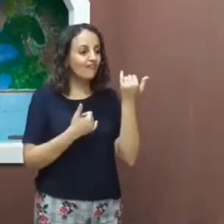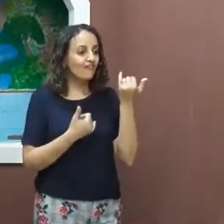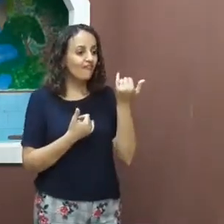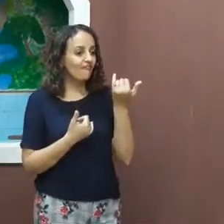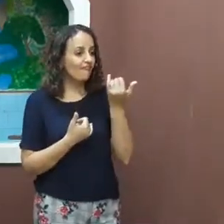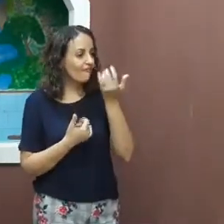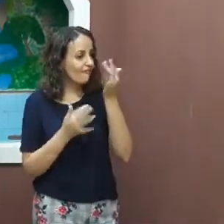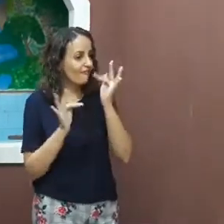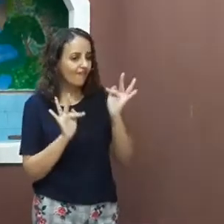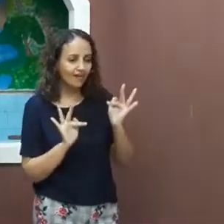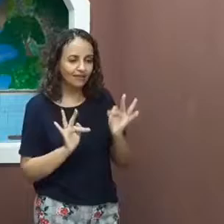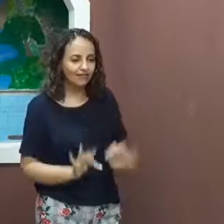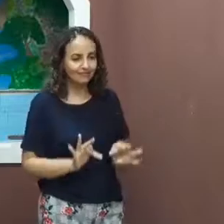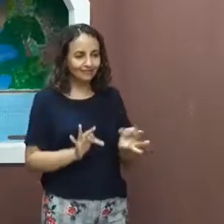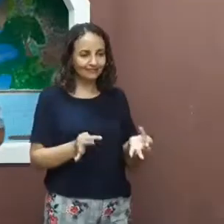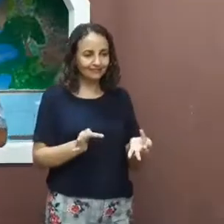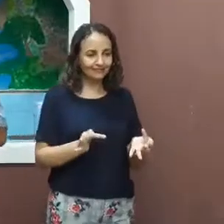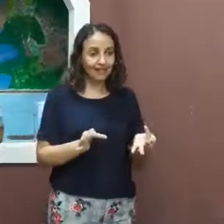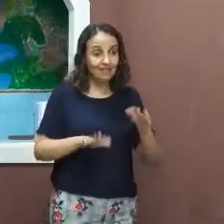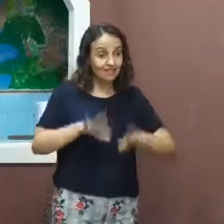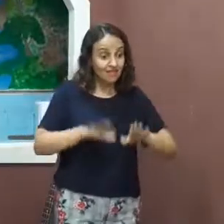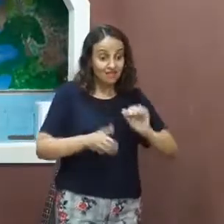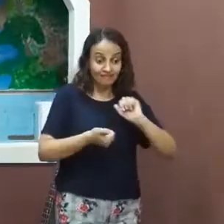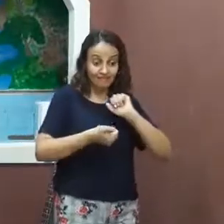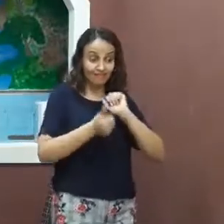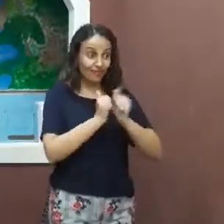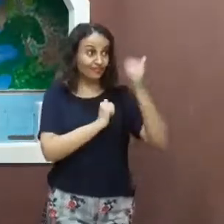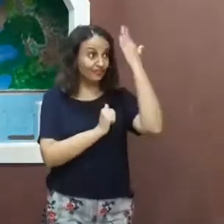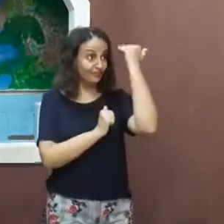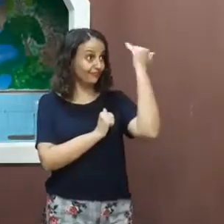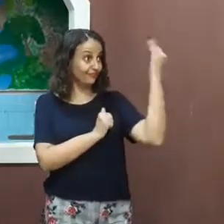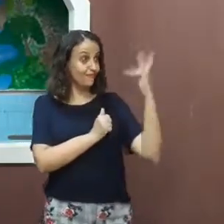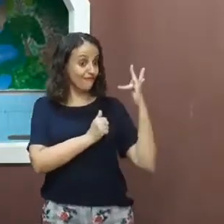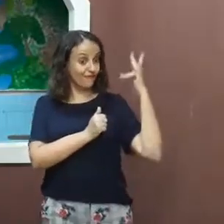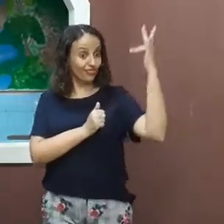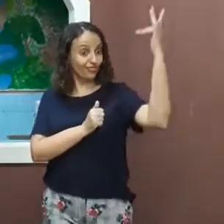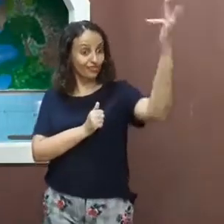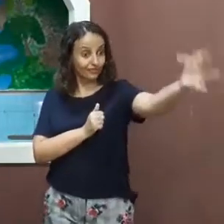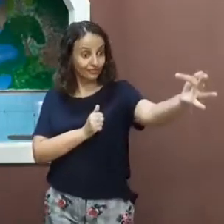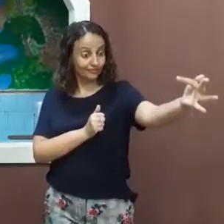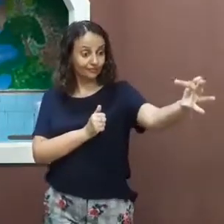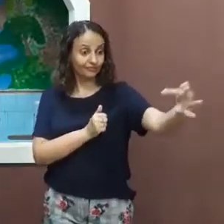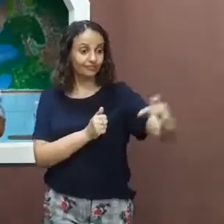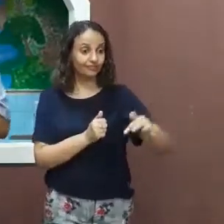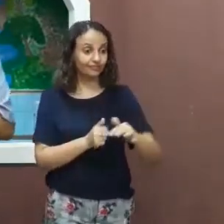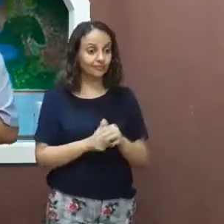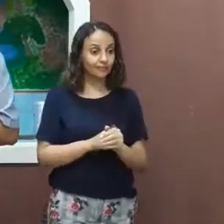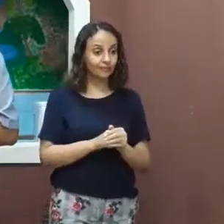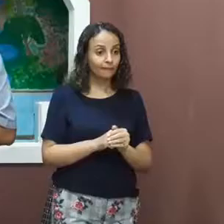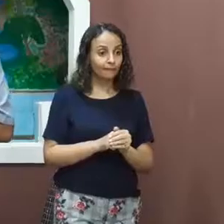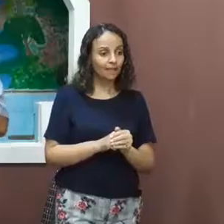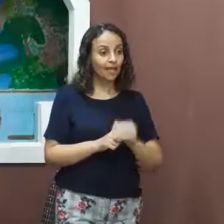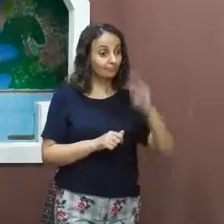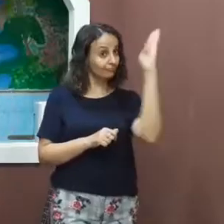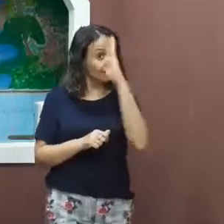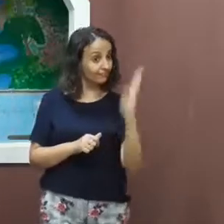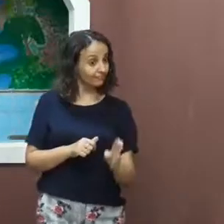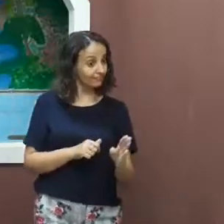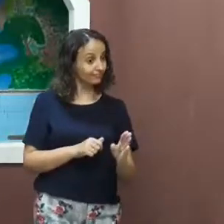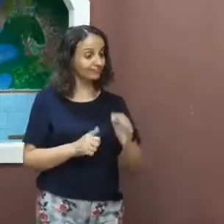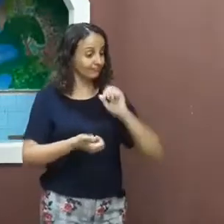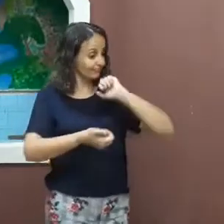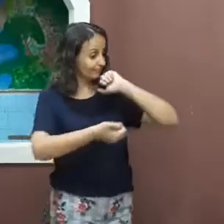Talvez dali seria pessoas que nós veríamos nos grandes times, talvez veríamos pessoas na seleção brasileira,